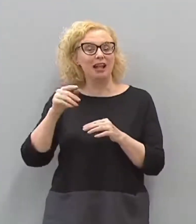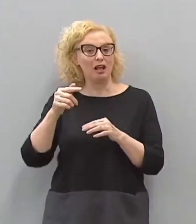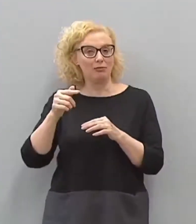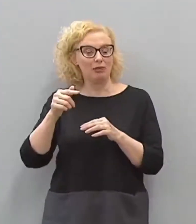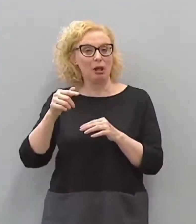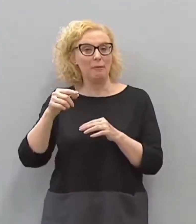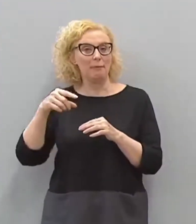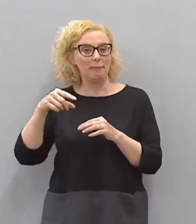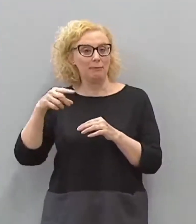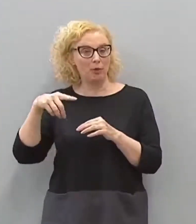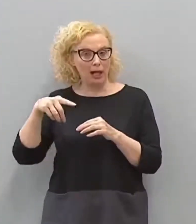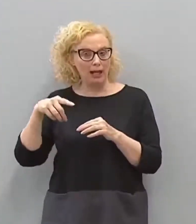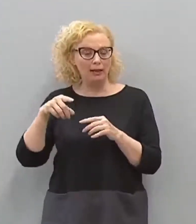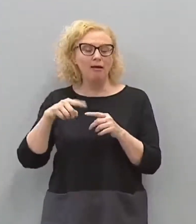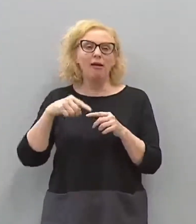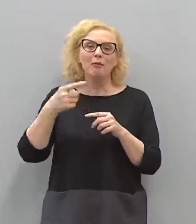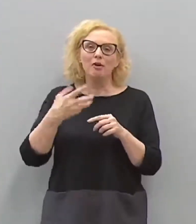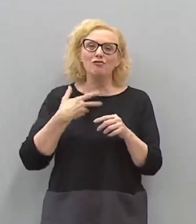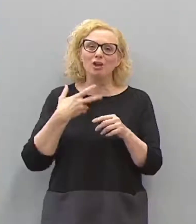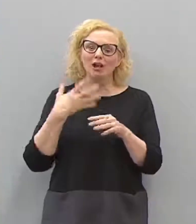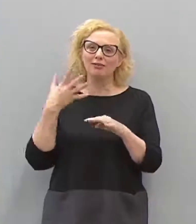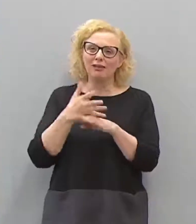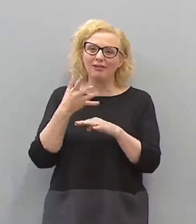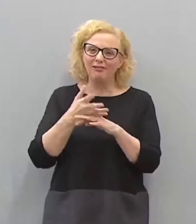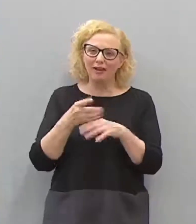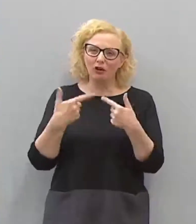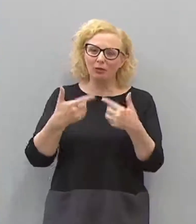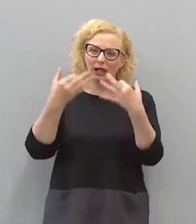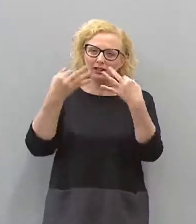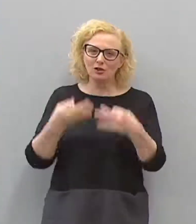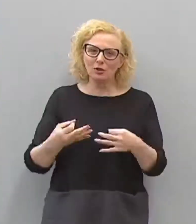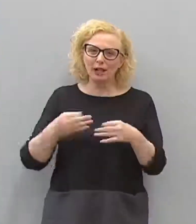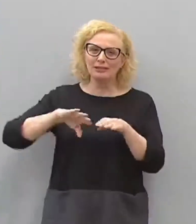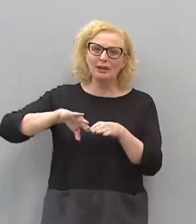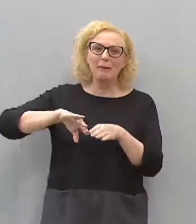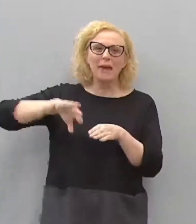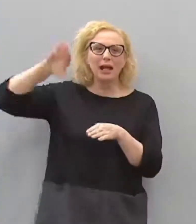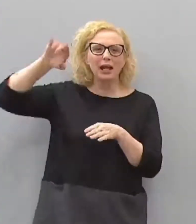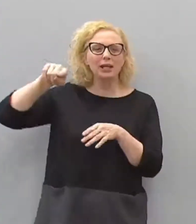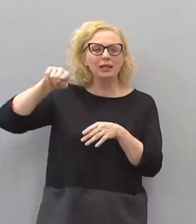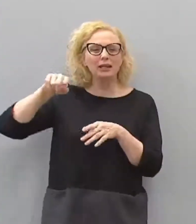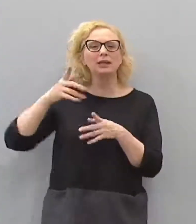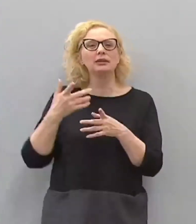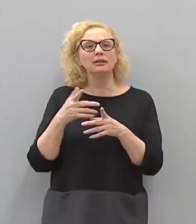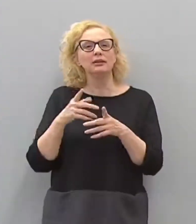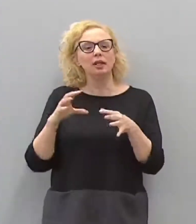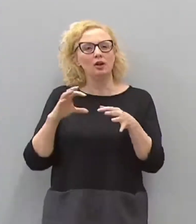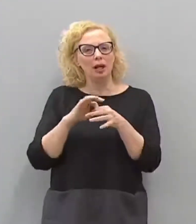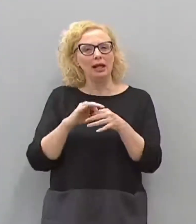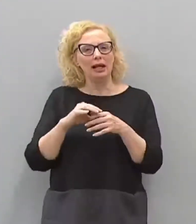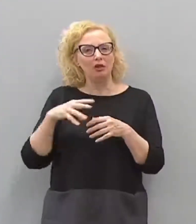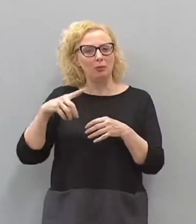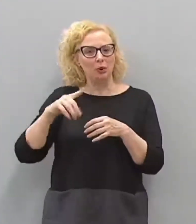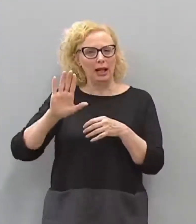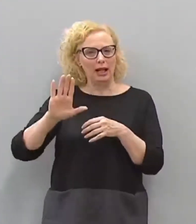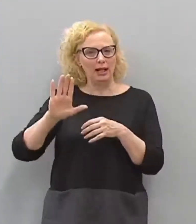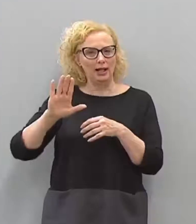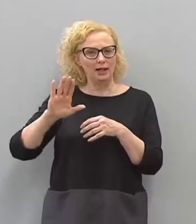l'intervento invece di messa in sicurezza delle pareti sovrastanti sempre la zona della della pona le